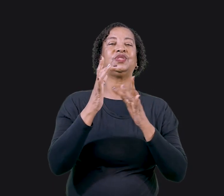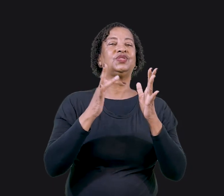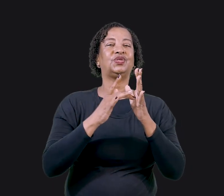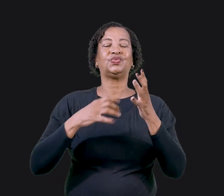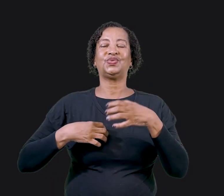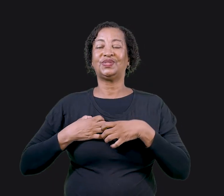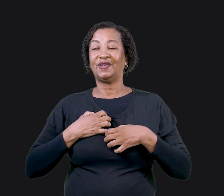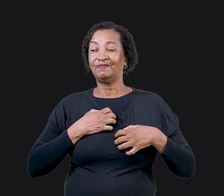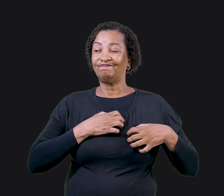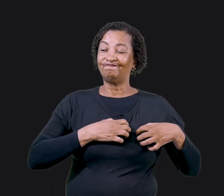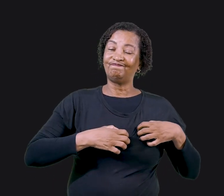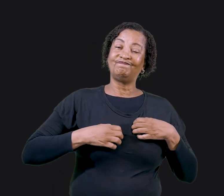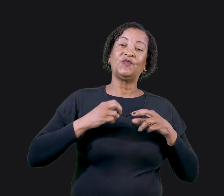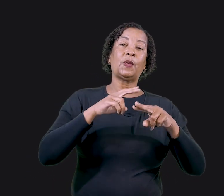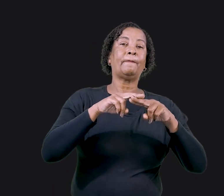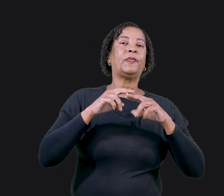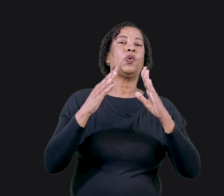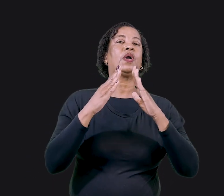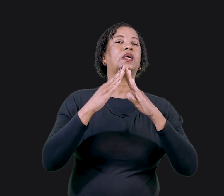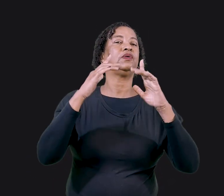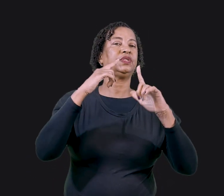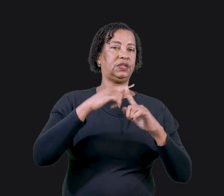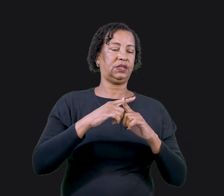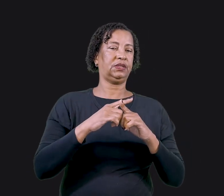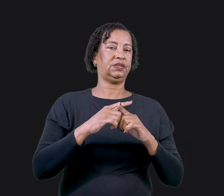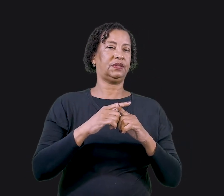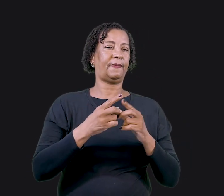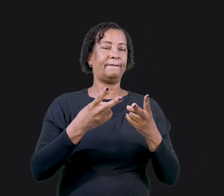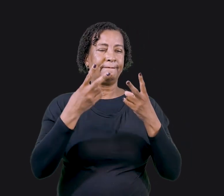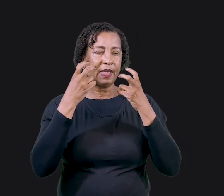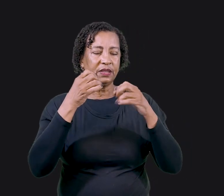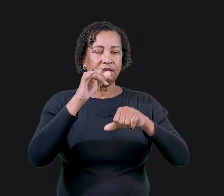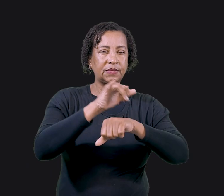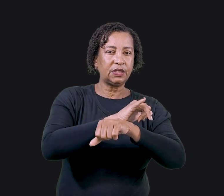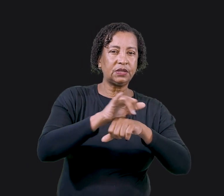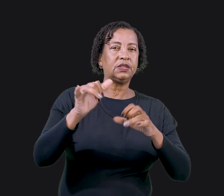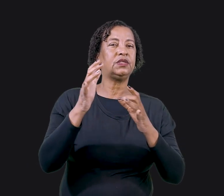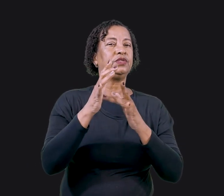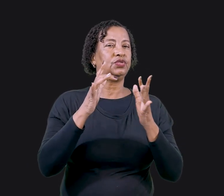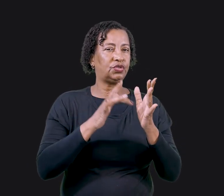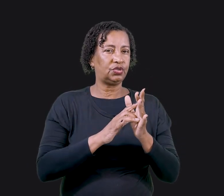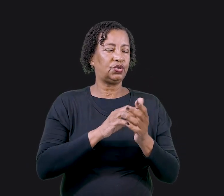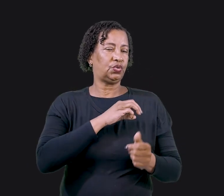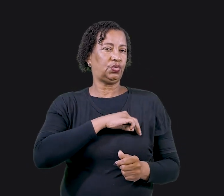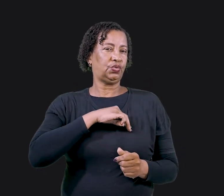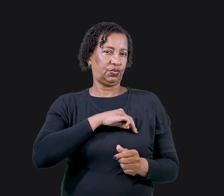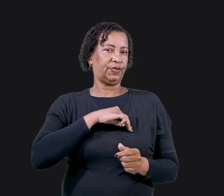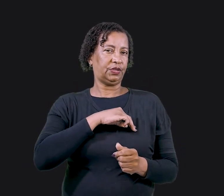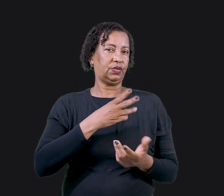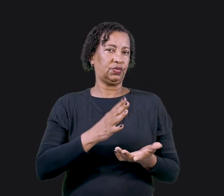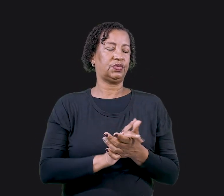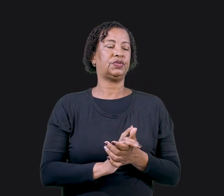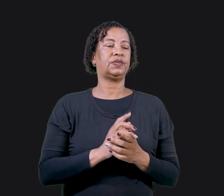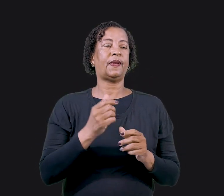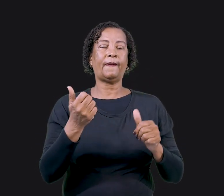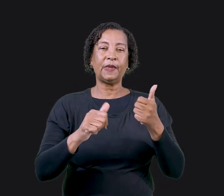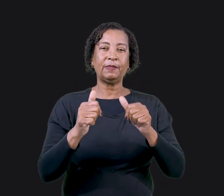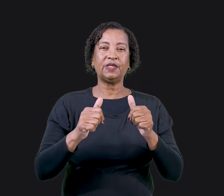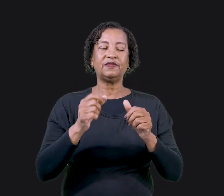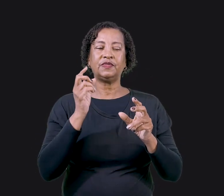igreja. Analise essa estratégia de Jesus no Evangelho de Mateus. Na primeira vez que Jesus vê as multidões, ele analisa e